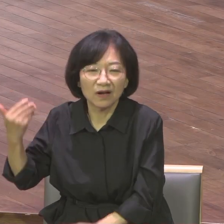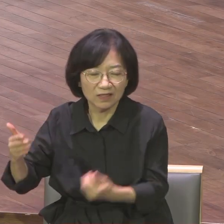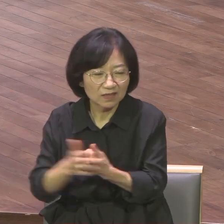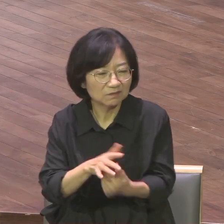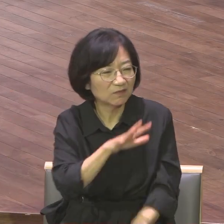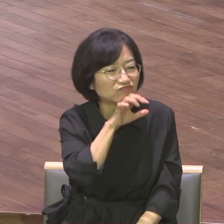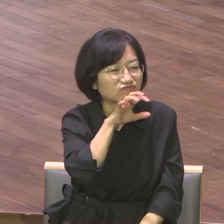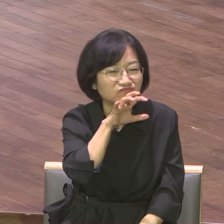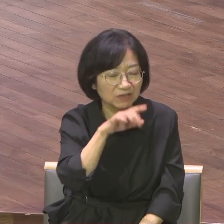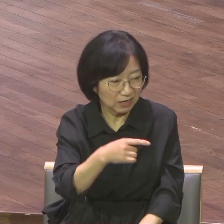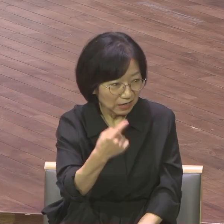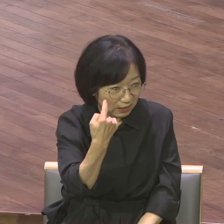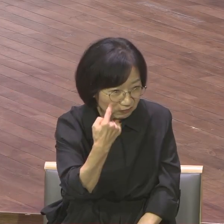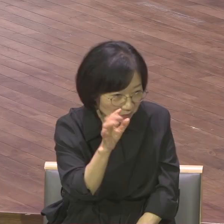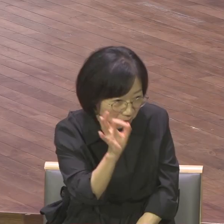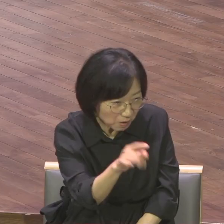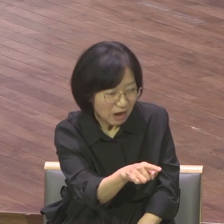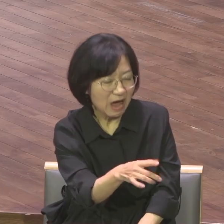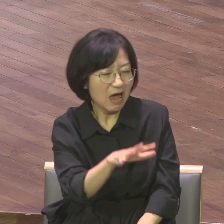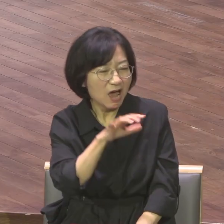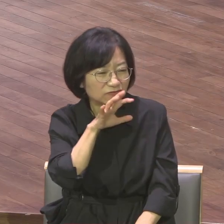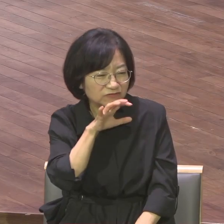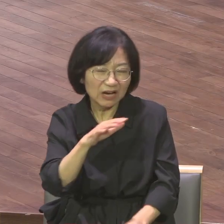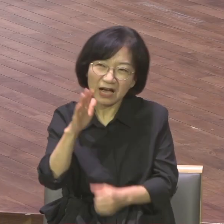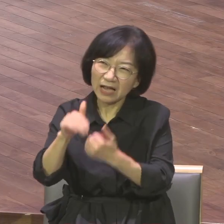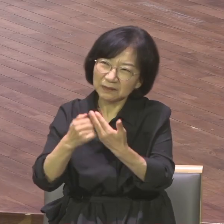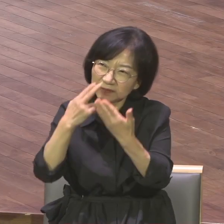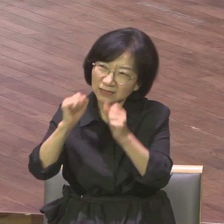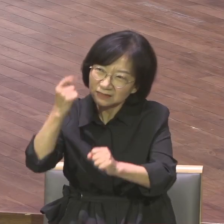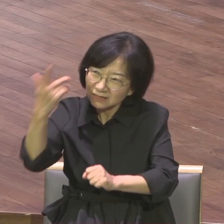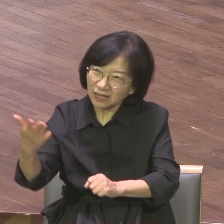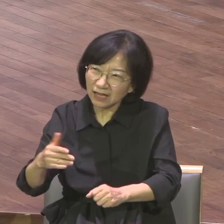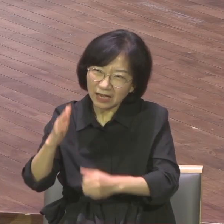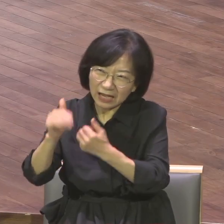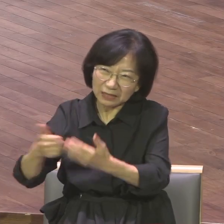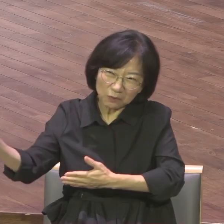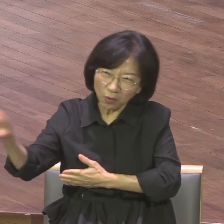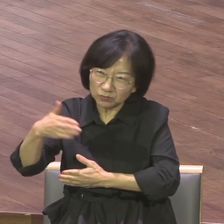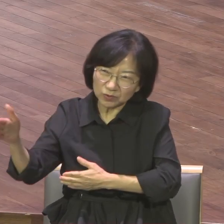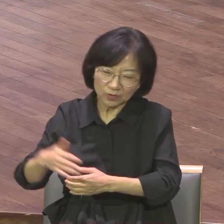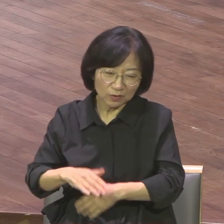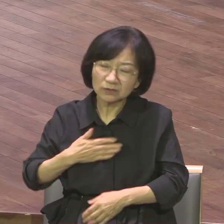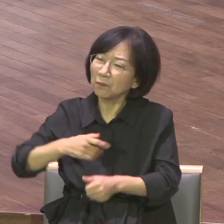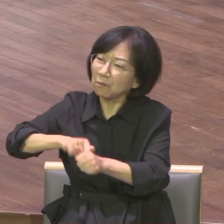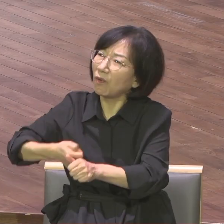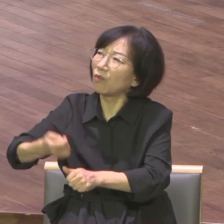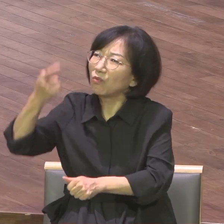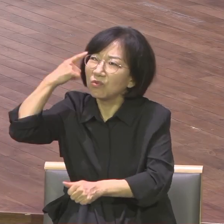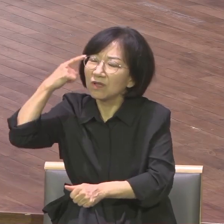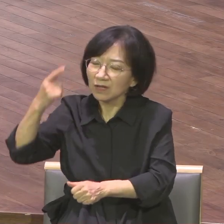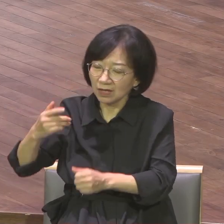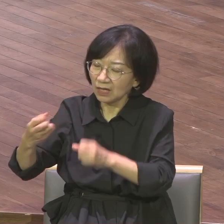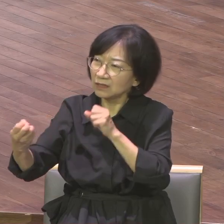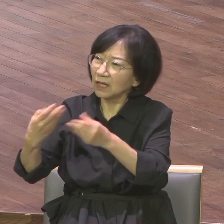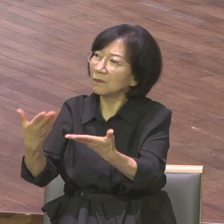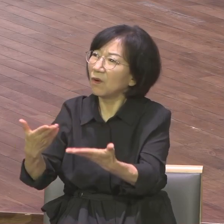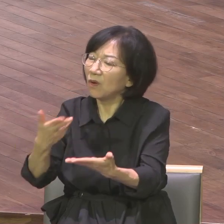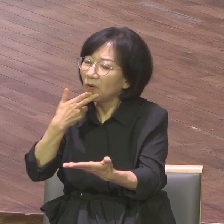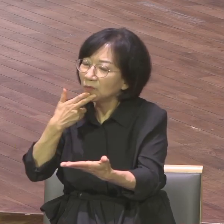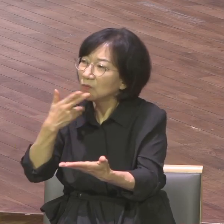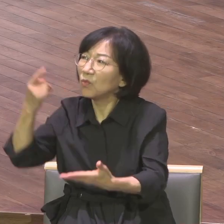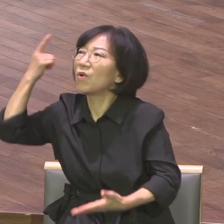나타나는 것 가지고 계속 원망하고 하나님 있니 없니? 하나님이 왜 이렇게 하시나? 왜 내 기도를 응답 안 해주시나?